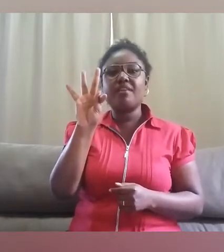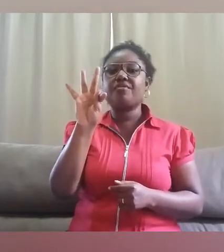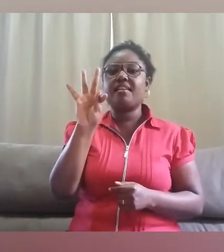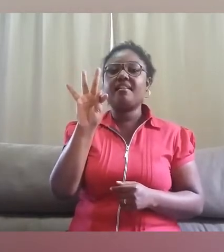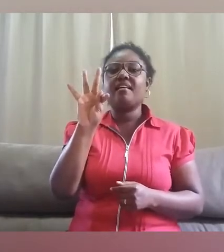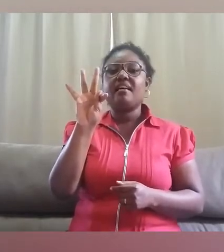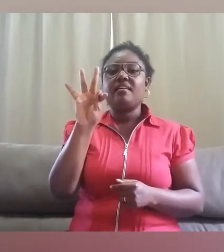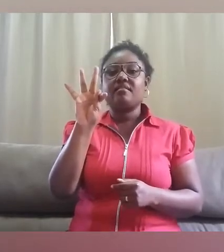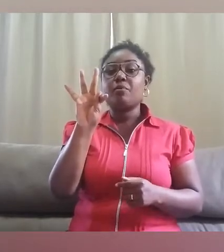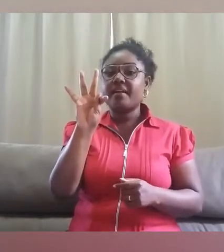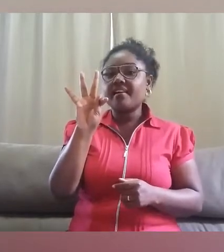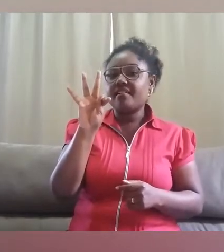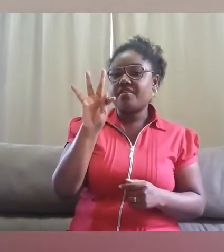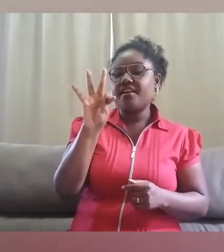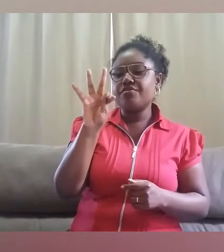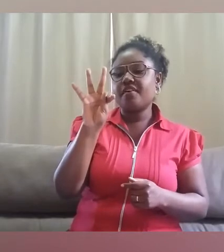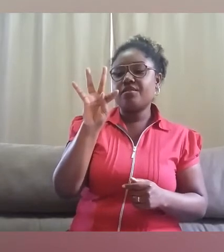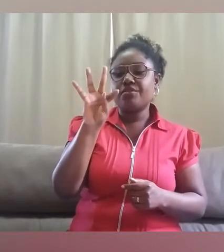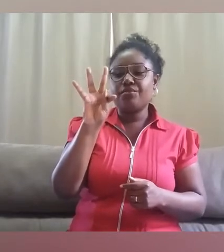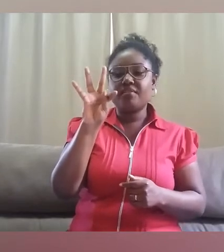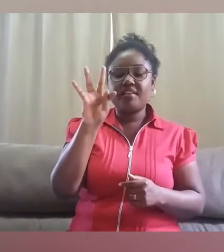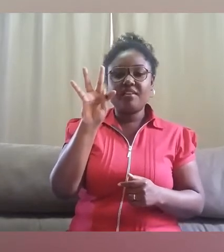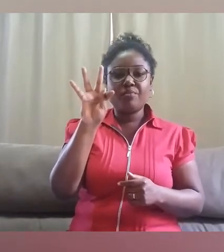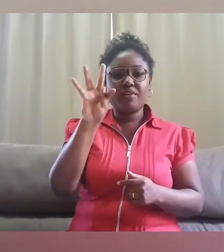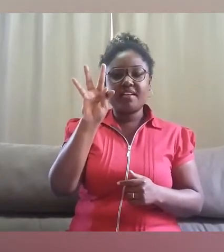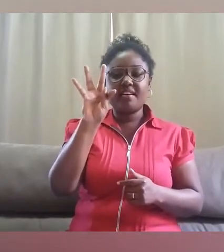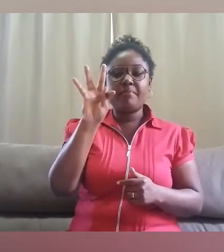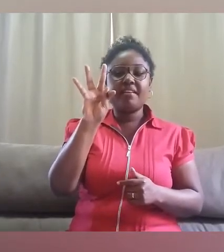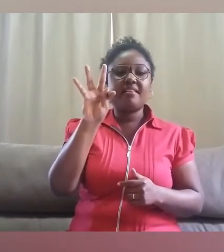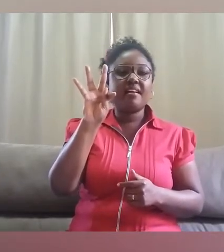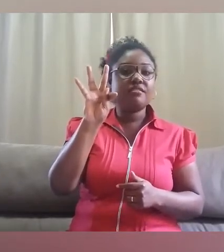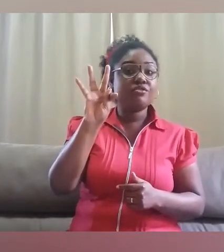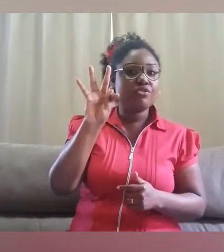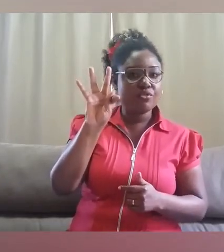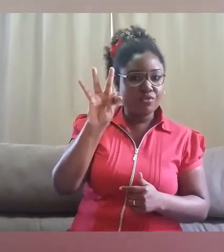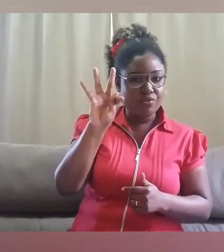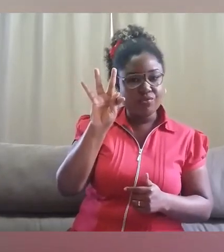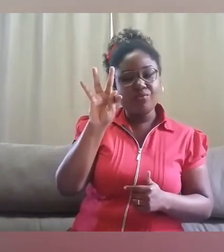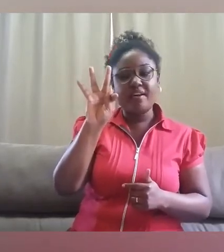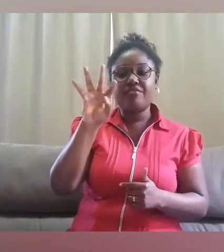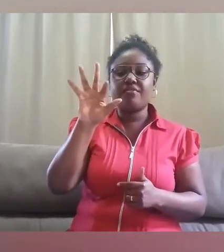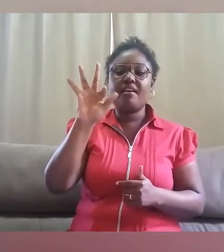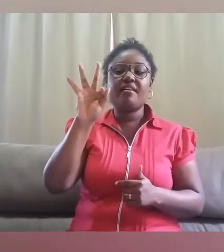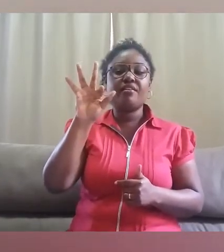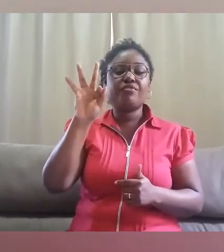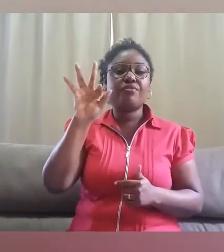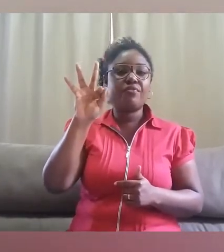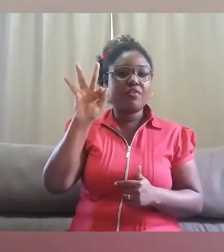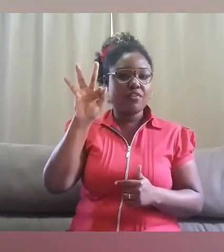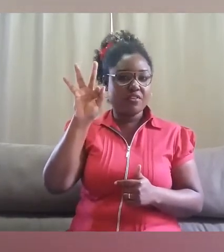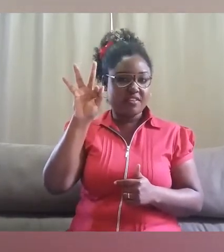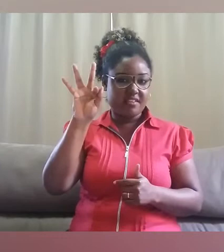o F, né? Então, pra gravar, eu falo que o T, o polegar, é pra dentro. O F é fora,